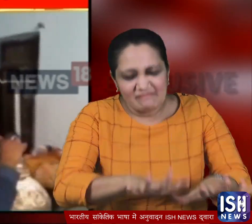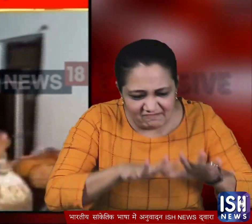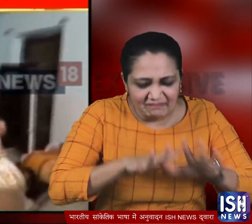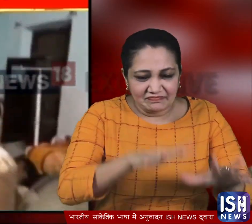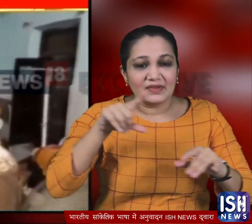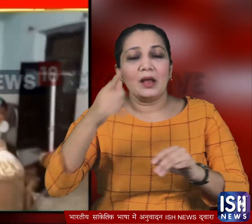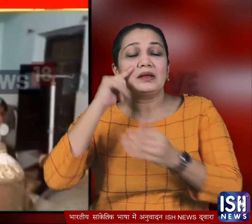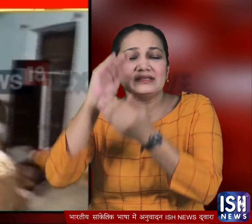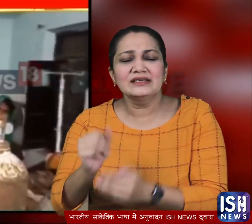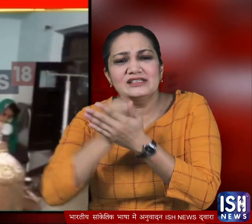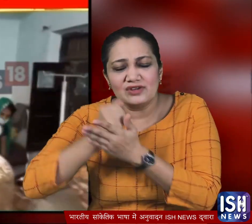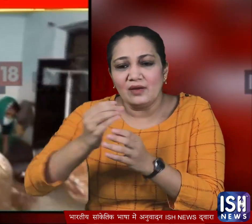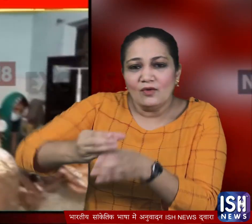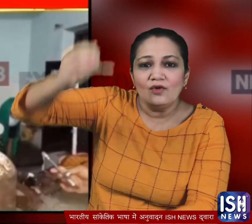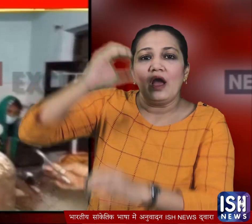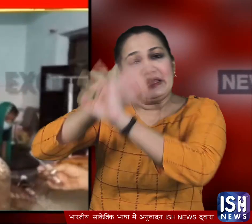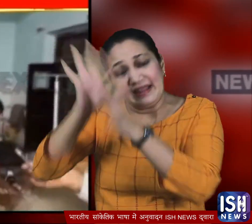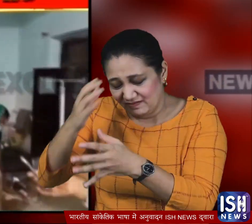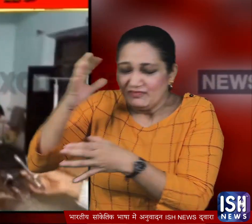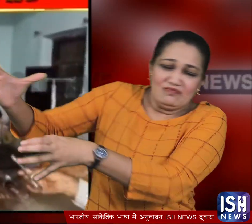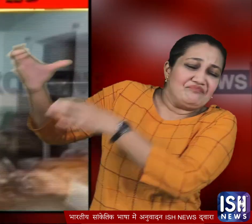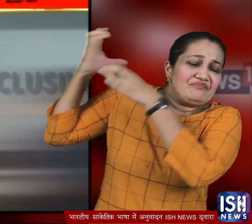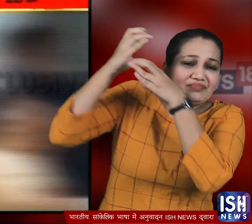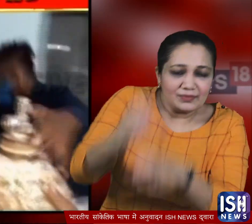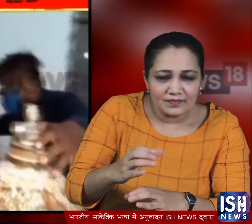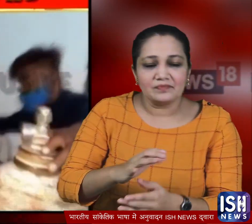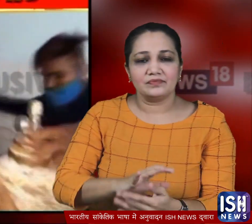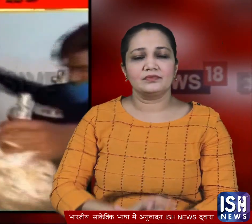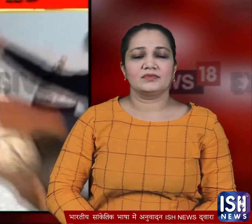उसका बेटा जैसे तैसे एक ऑक्सीजन सिलेंडर का इंतजाम करके वहां पहुंचा।